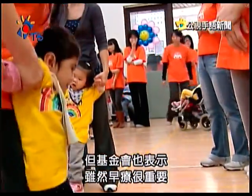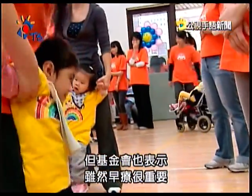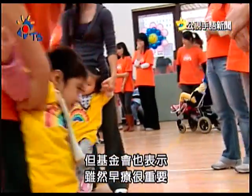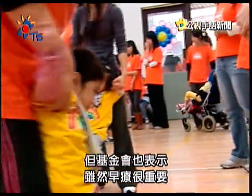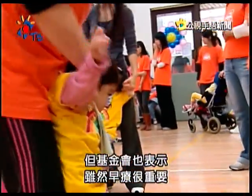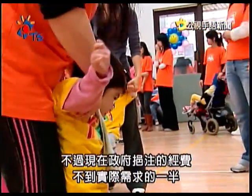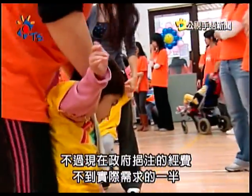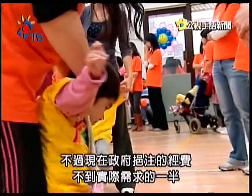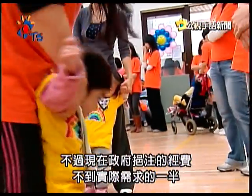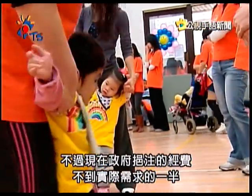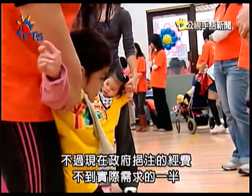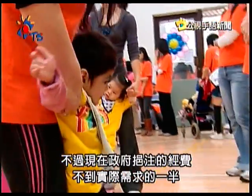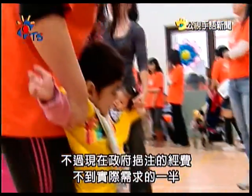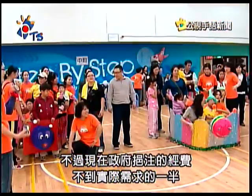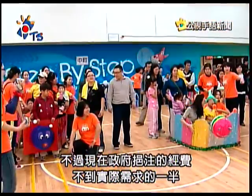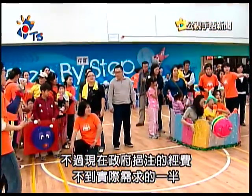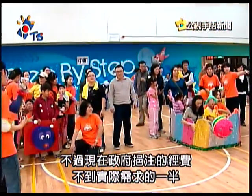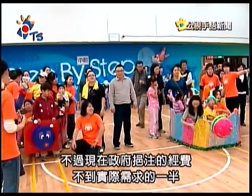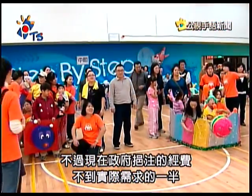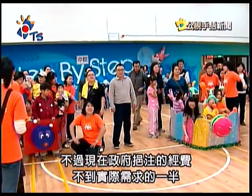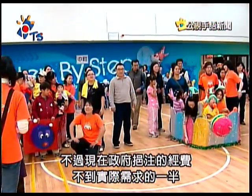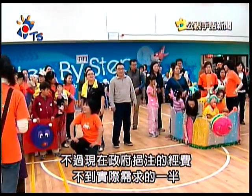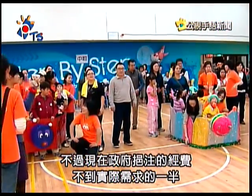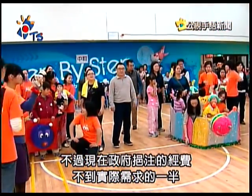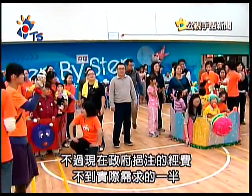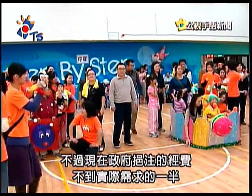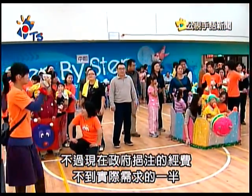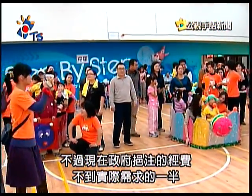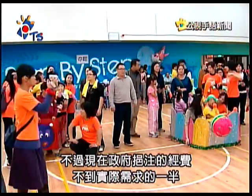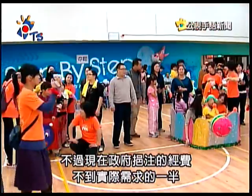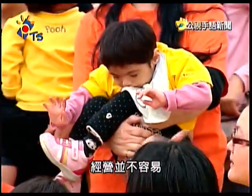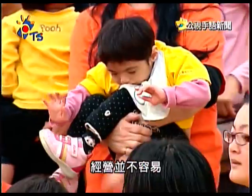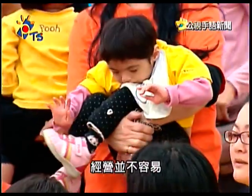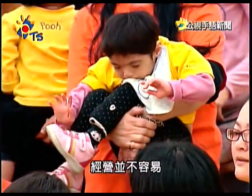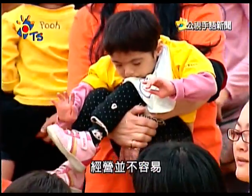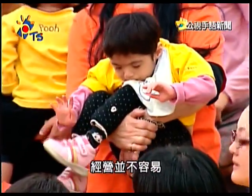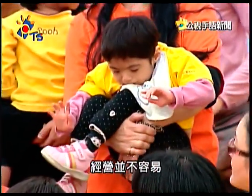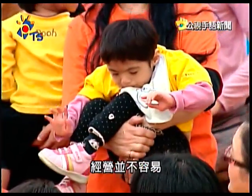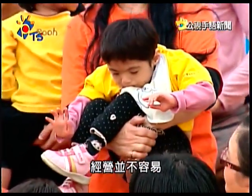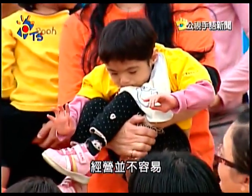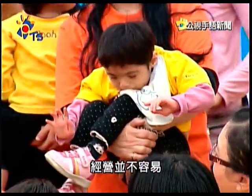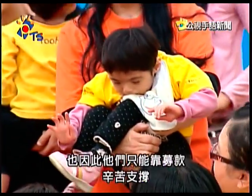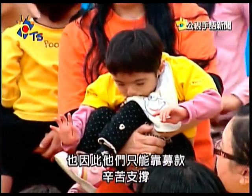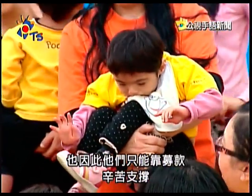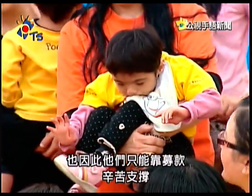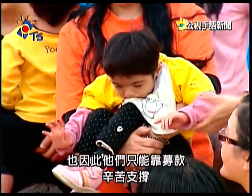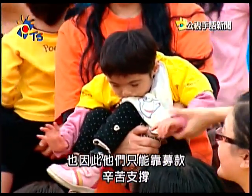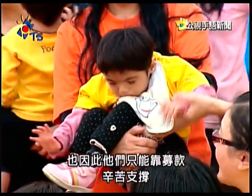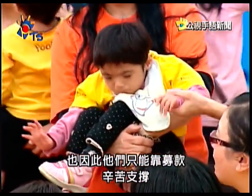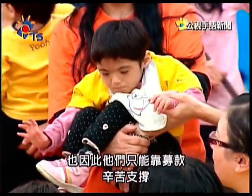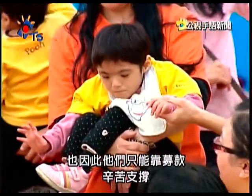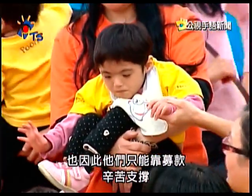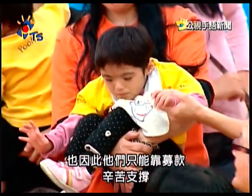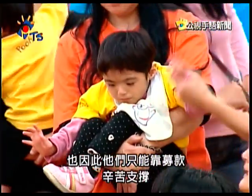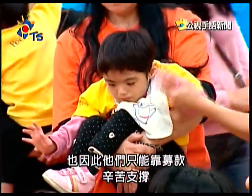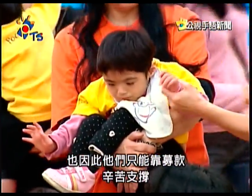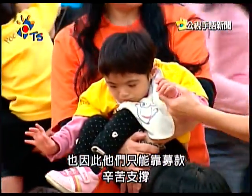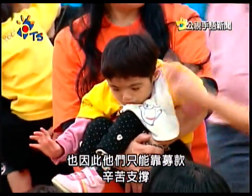重要，不过现在政府挹注的经费不到实际需求的一半，经营并不容易，也因此他们只能靠募款辛苦